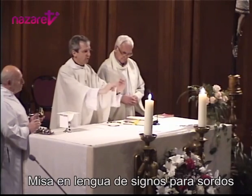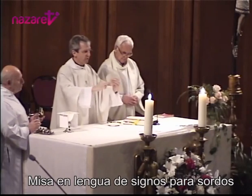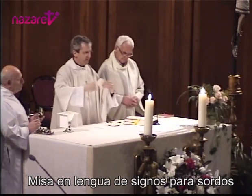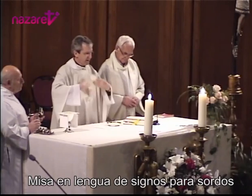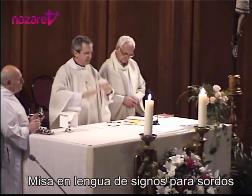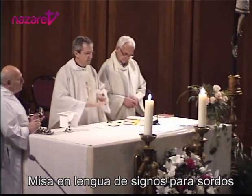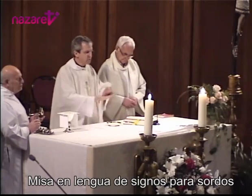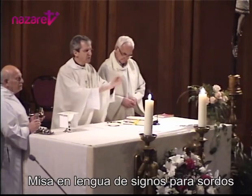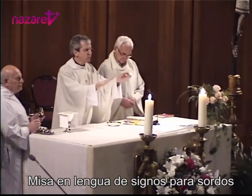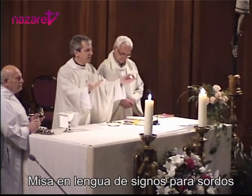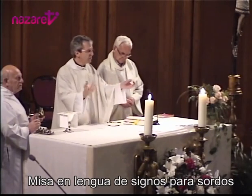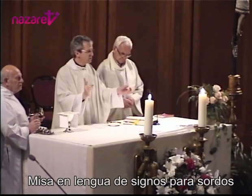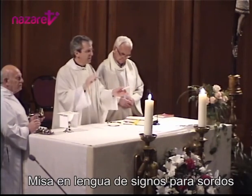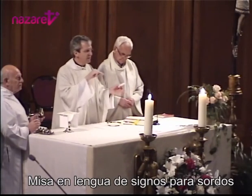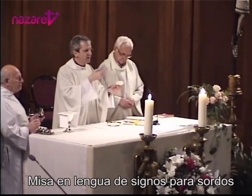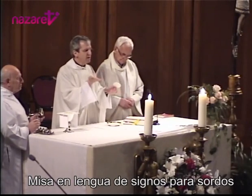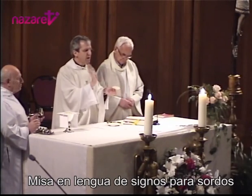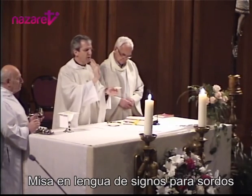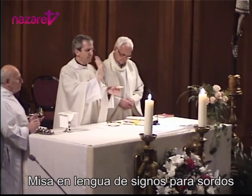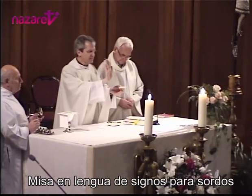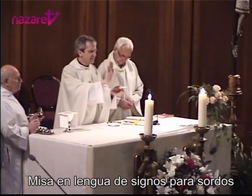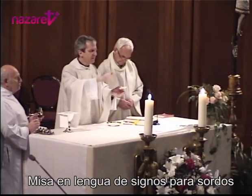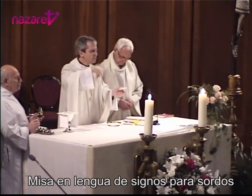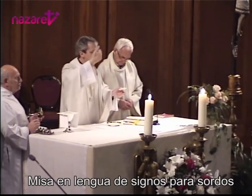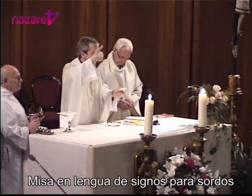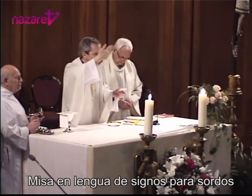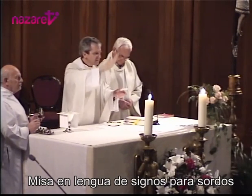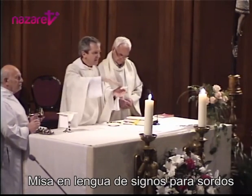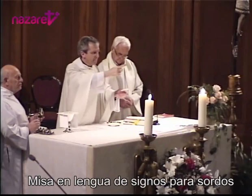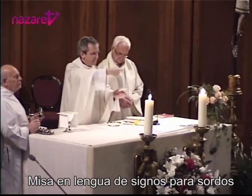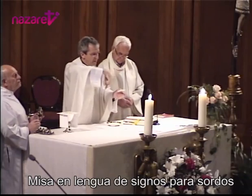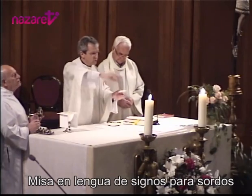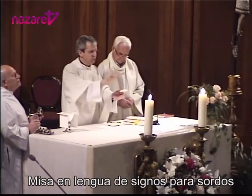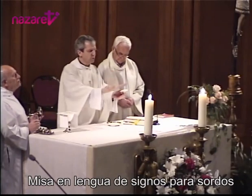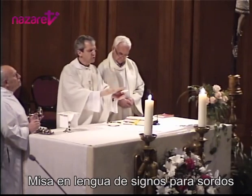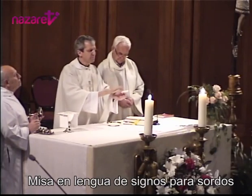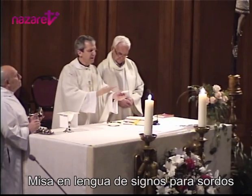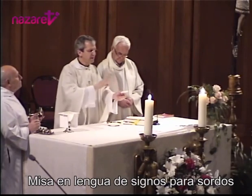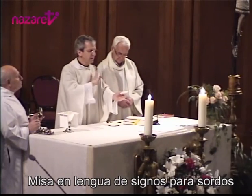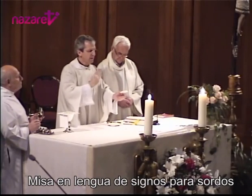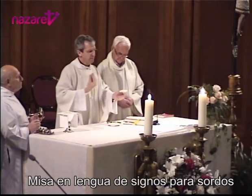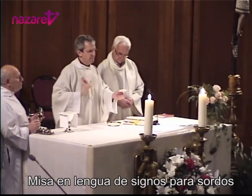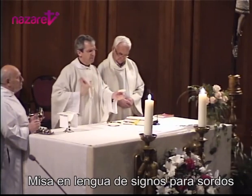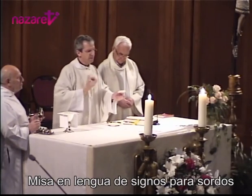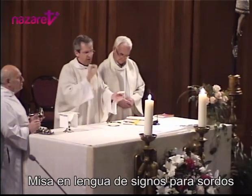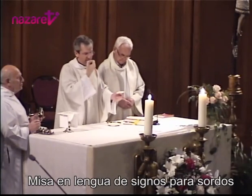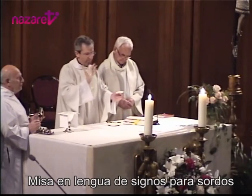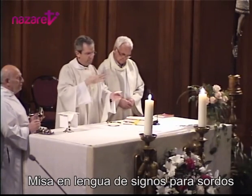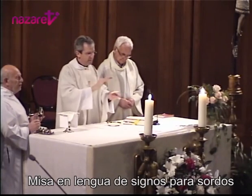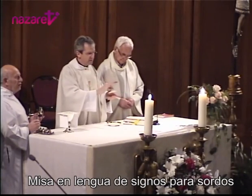que recibimos de tu generosidad y ahora te presentamos. Él será para nosotros pan de vida. Bendito